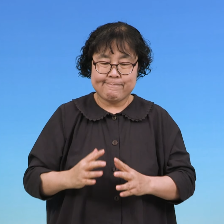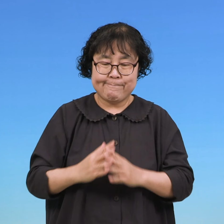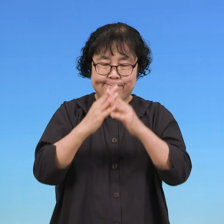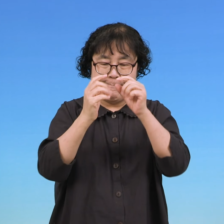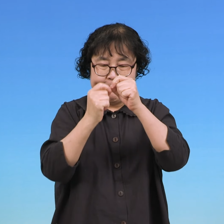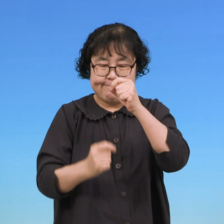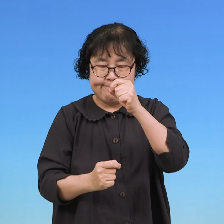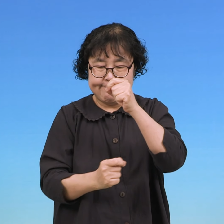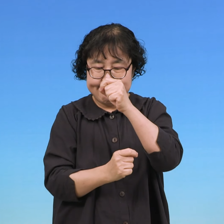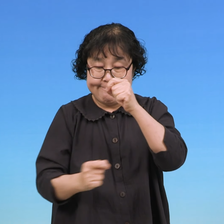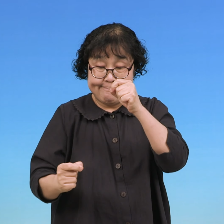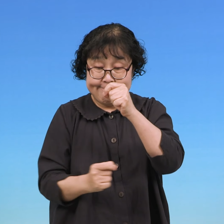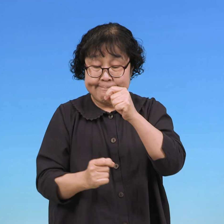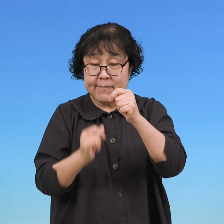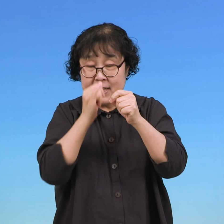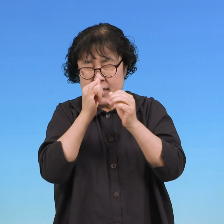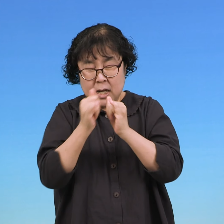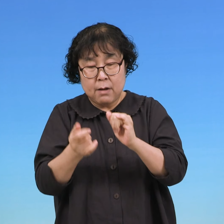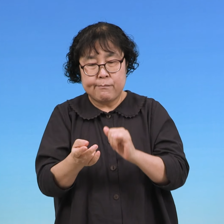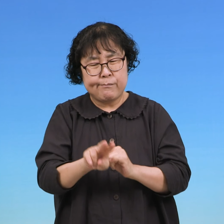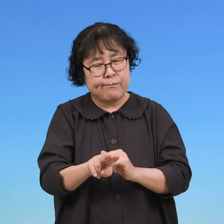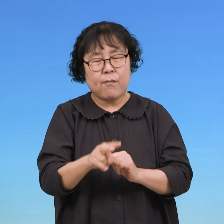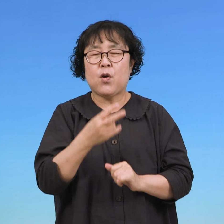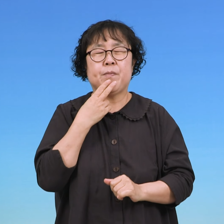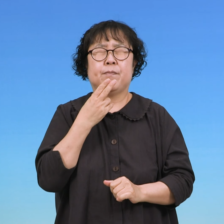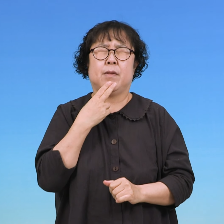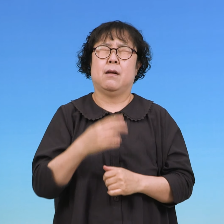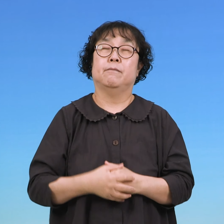목회 31년 동안 설교하면서 깨달은 게 있는데요